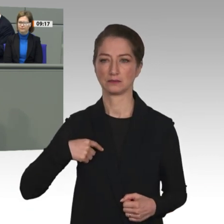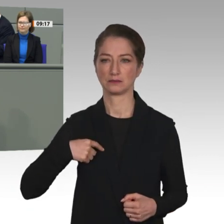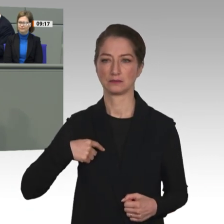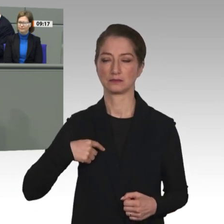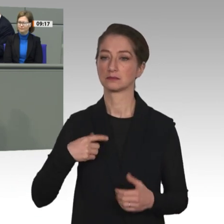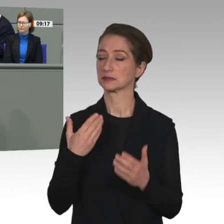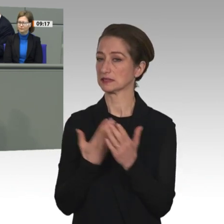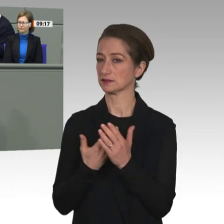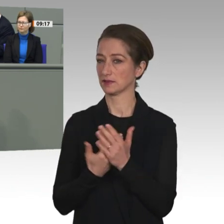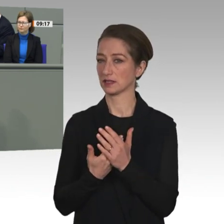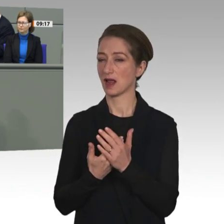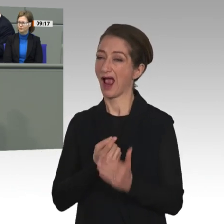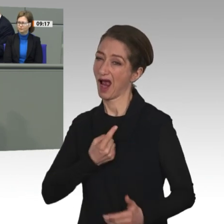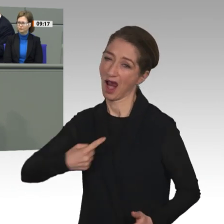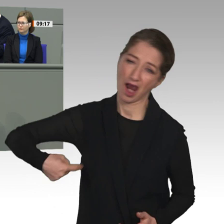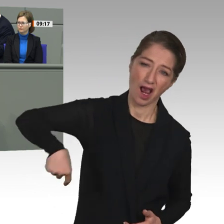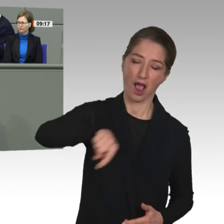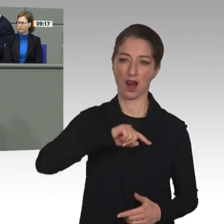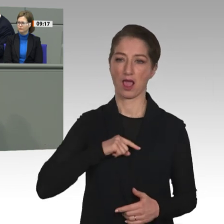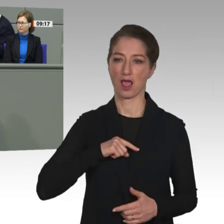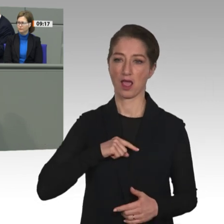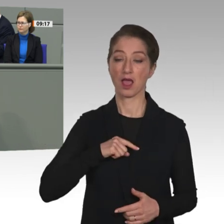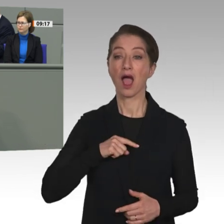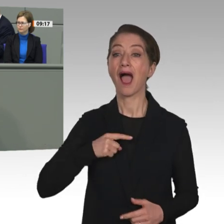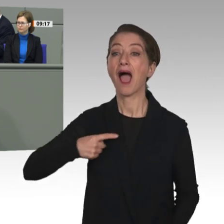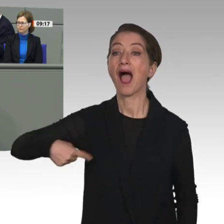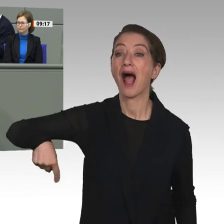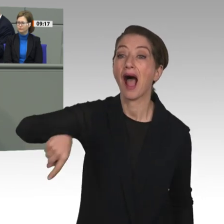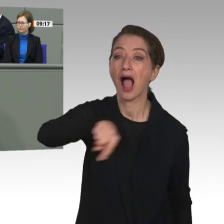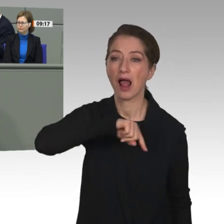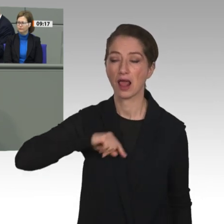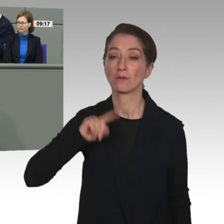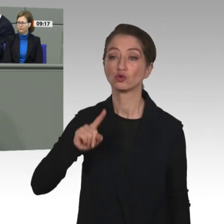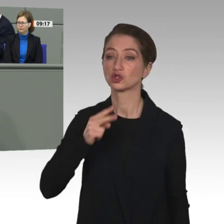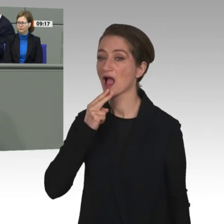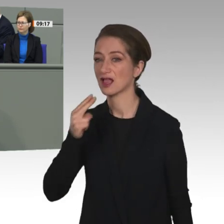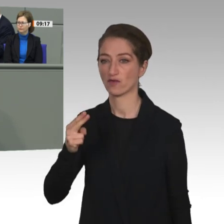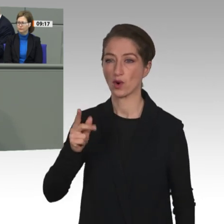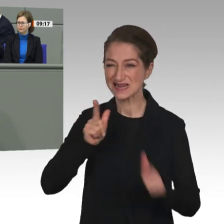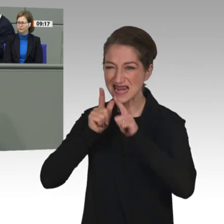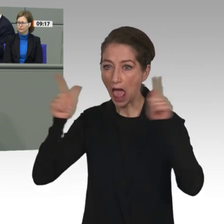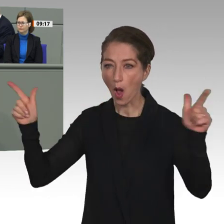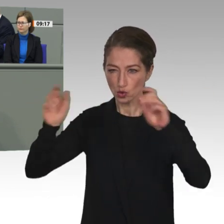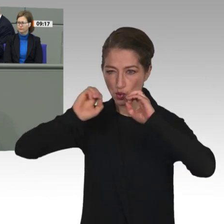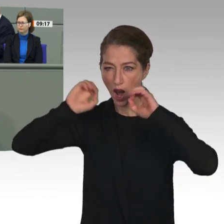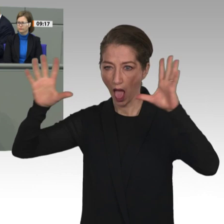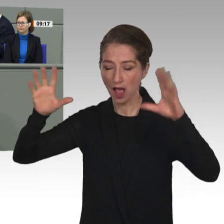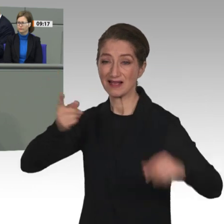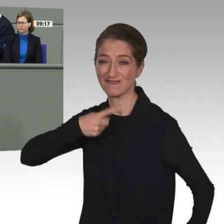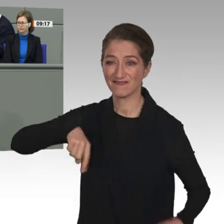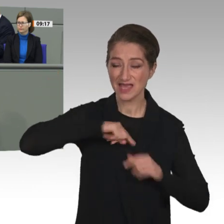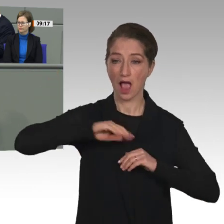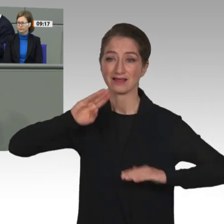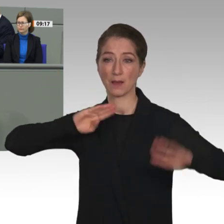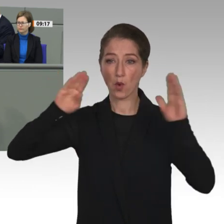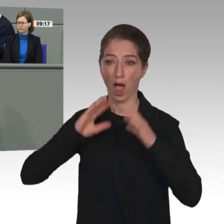müssen auch alle, und ich betone alle, eine Antwort geben. Laut und eindeutig. Wir Demokraten stehen